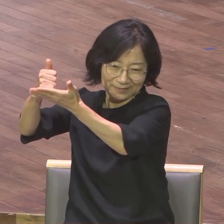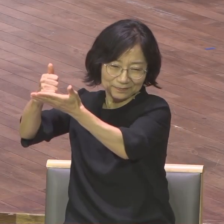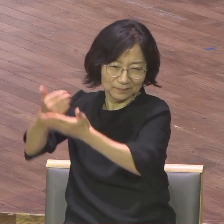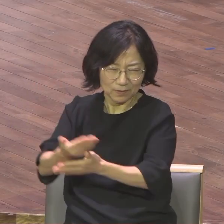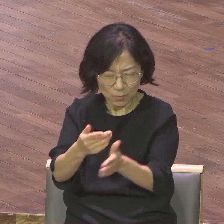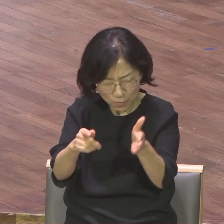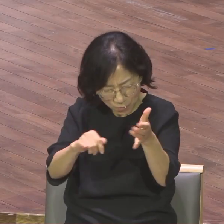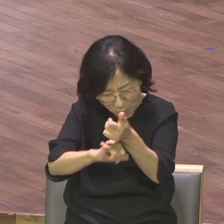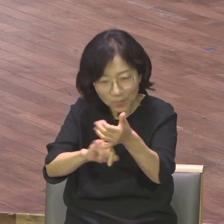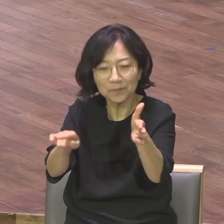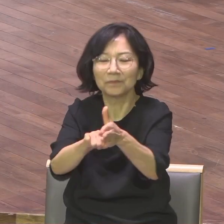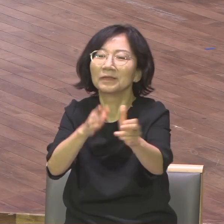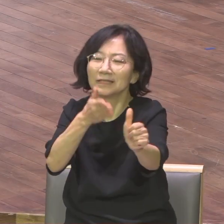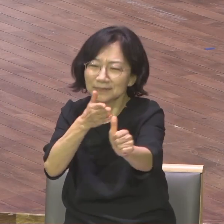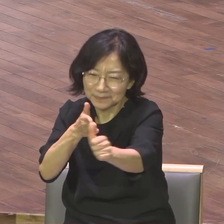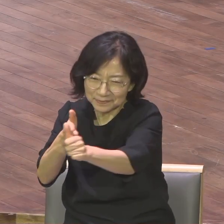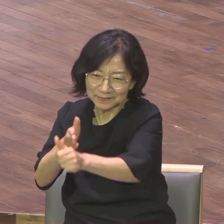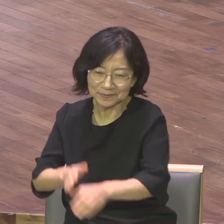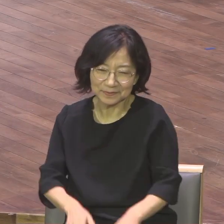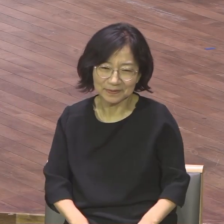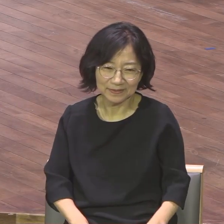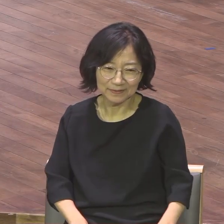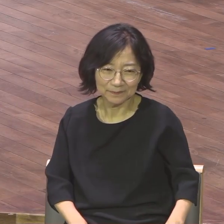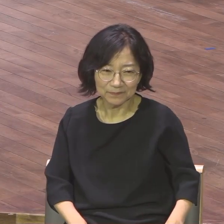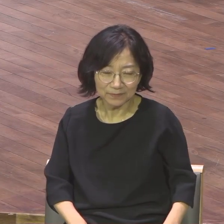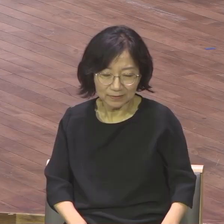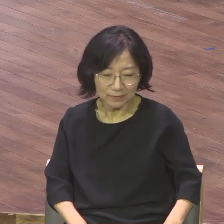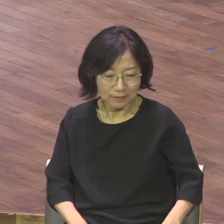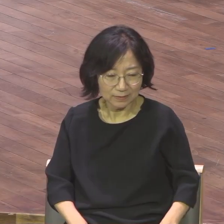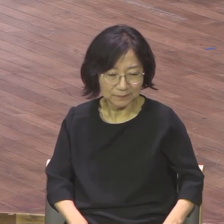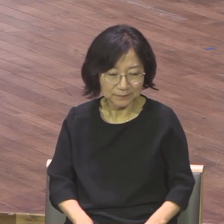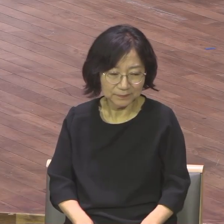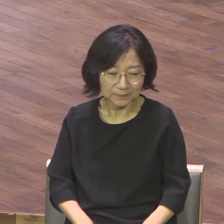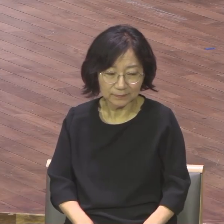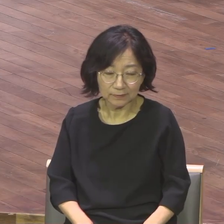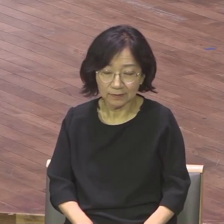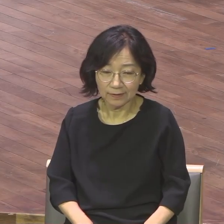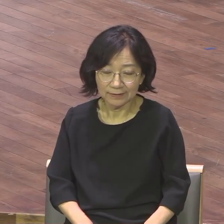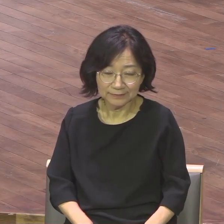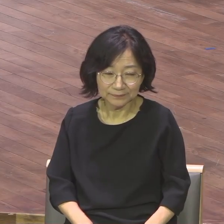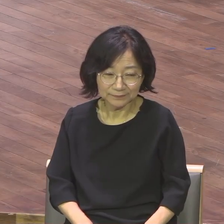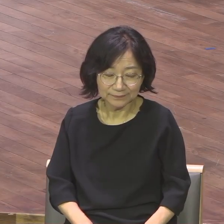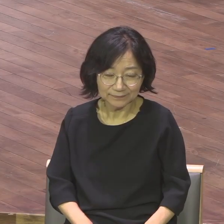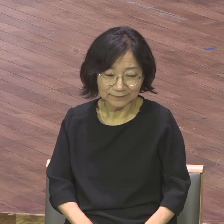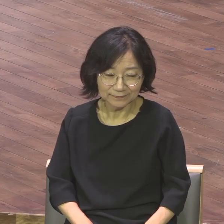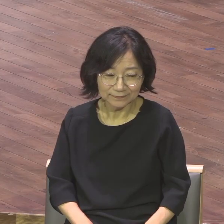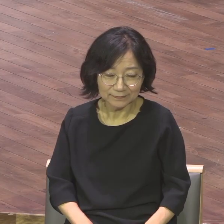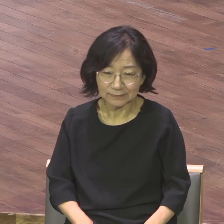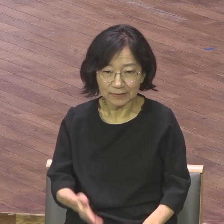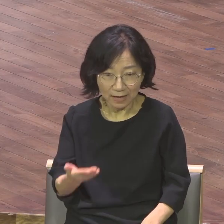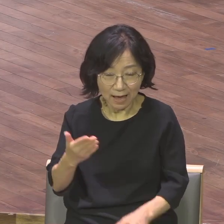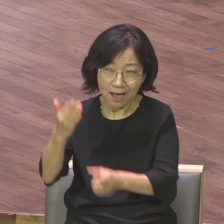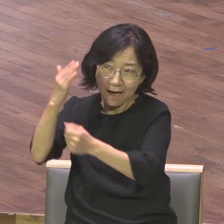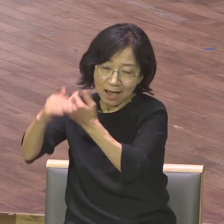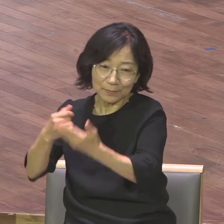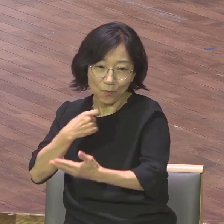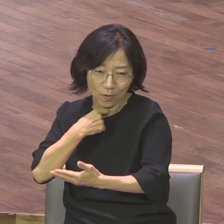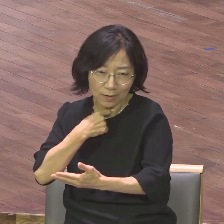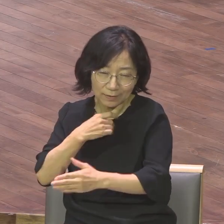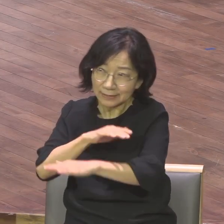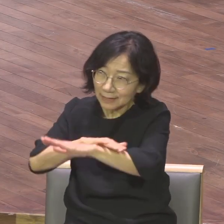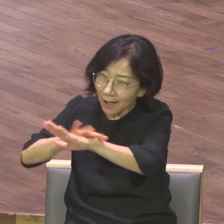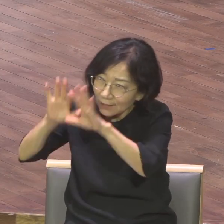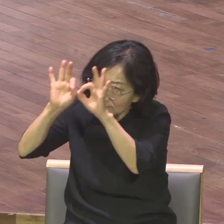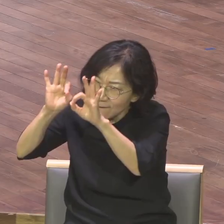믿으시기 바랍니다. 이렇게 인간을 향한 하나님의 선하신 의도를 우리가 잘 알고 신앙생활을 해야